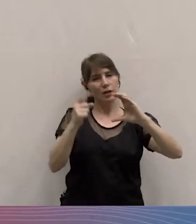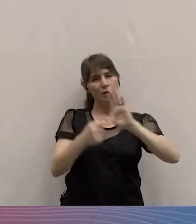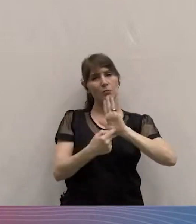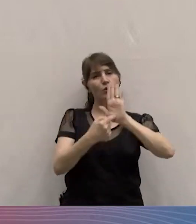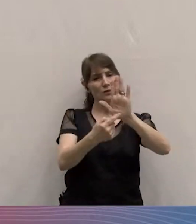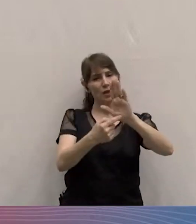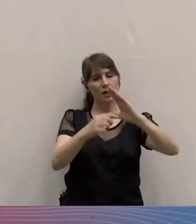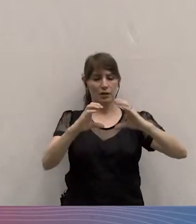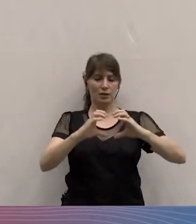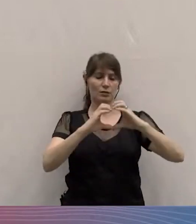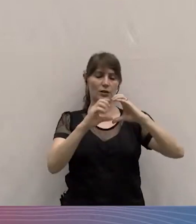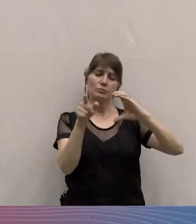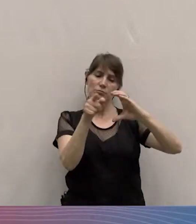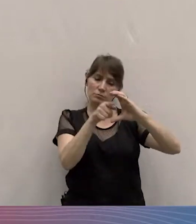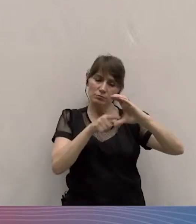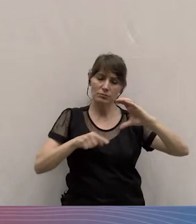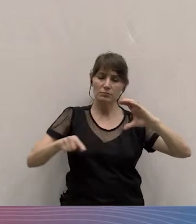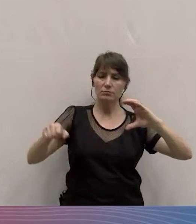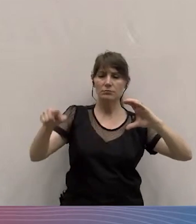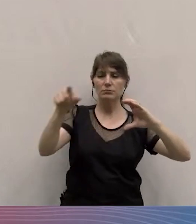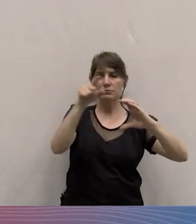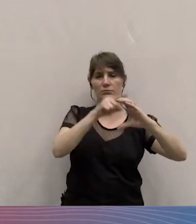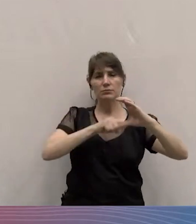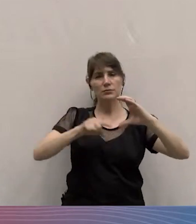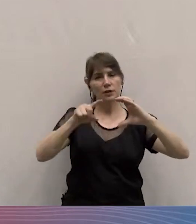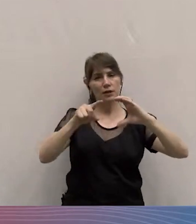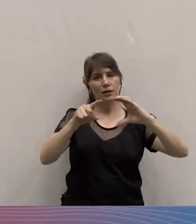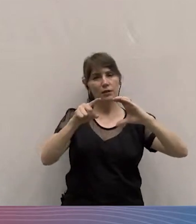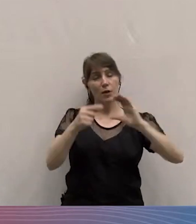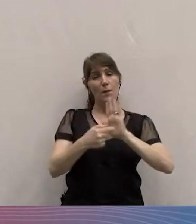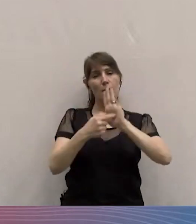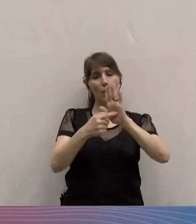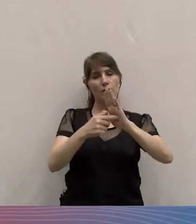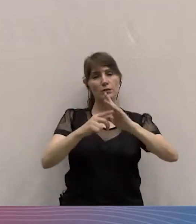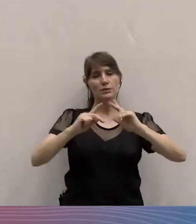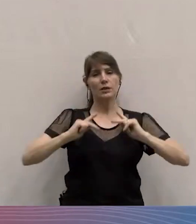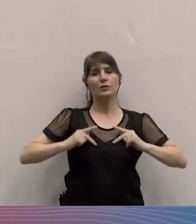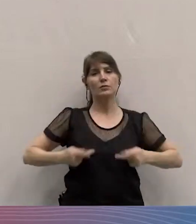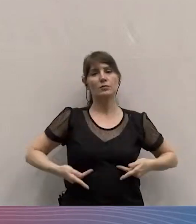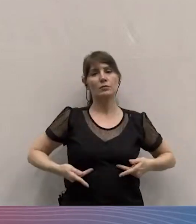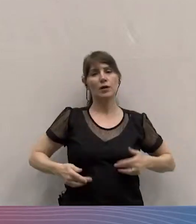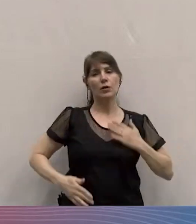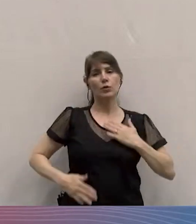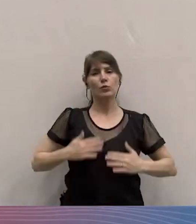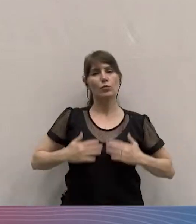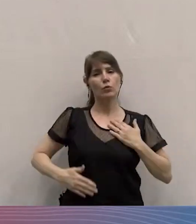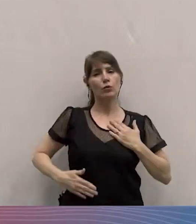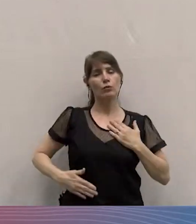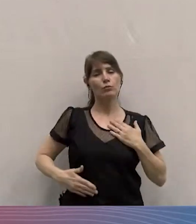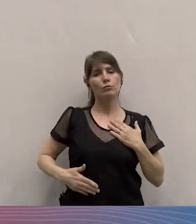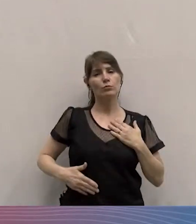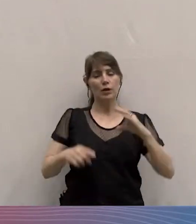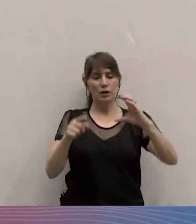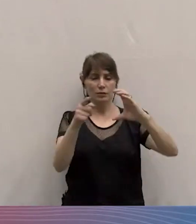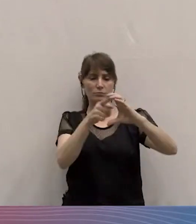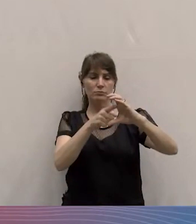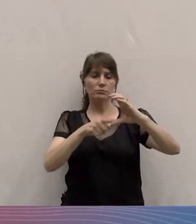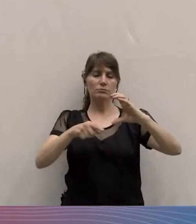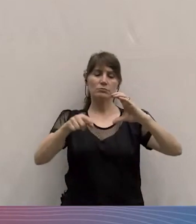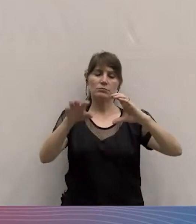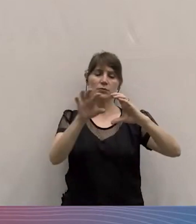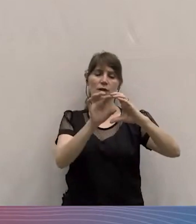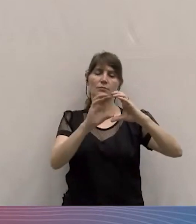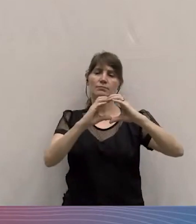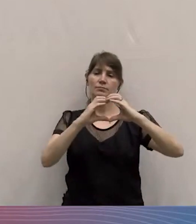um círculo, que é a carne do homem, e o contorno desse